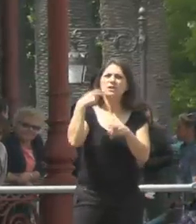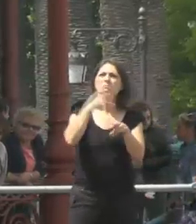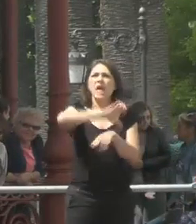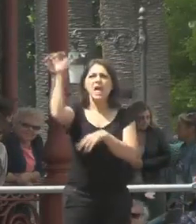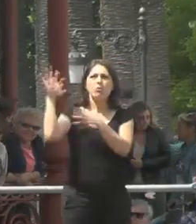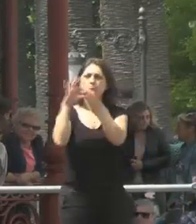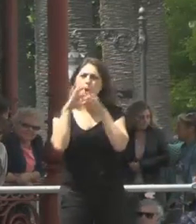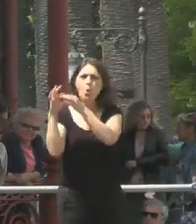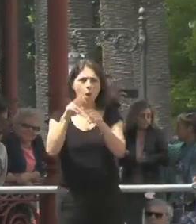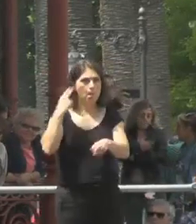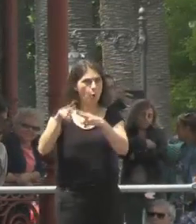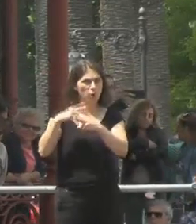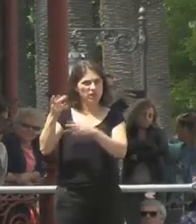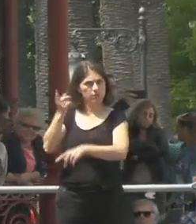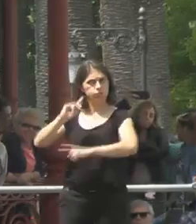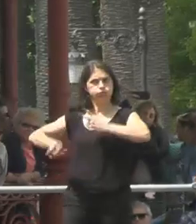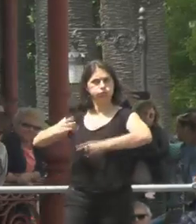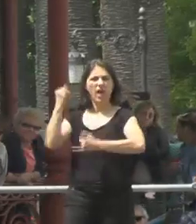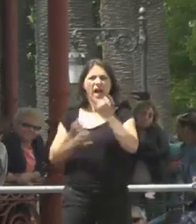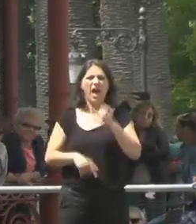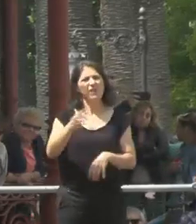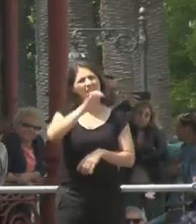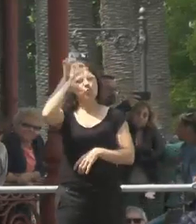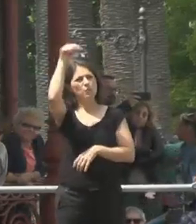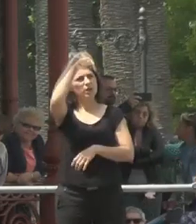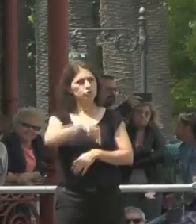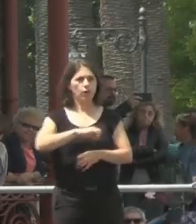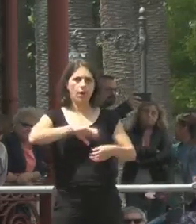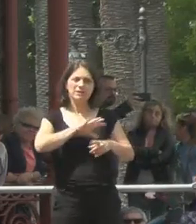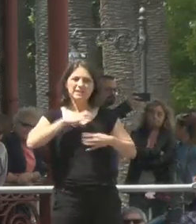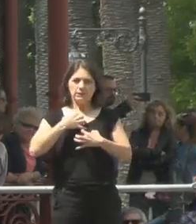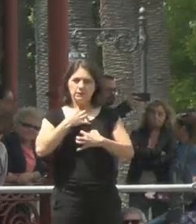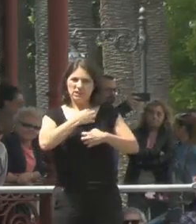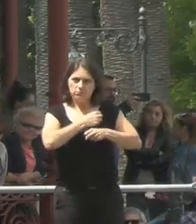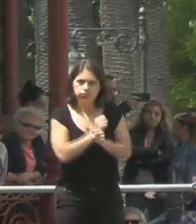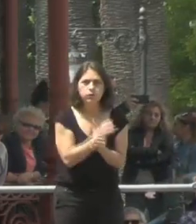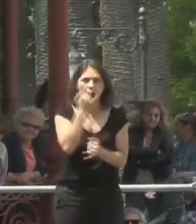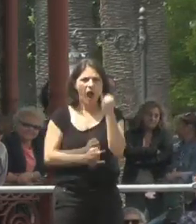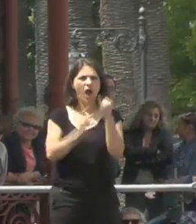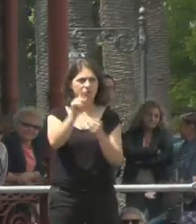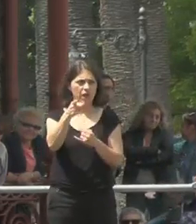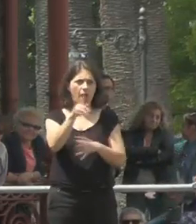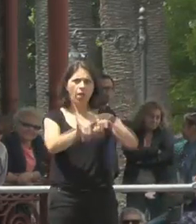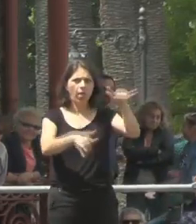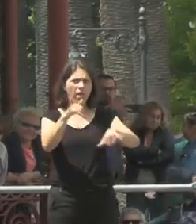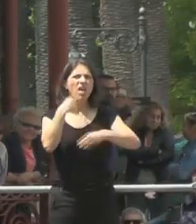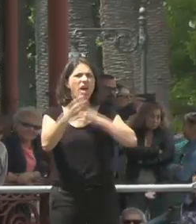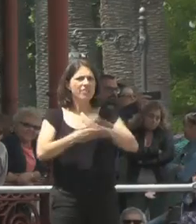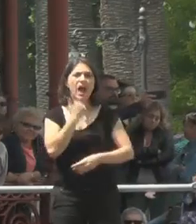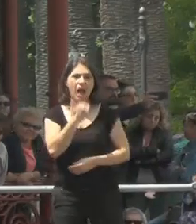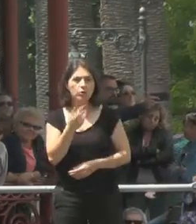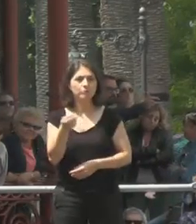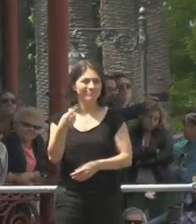Unión Europea, que ahogan al sur de Europa y a sus gentes, no habrán movido sus hilos? Pues de eso se trata. Se